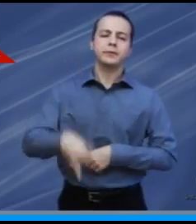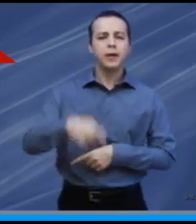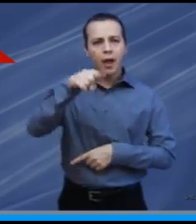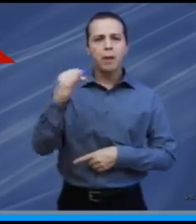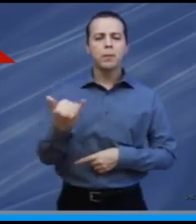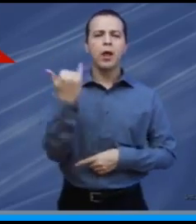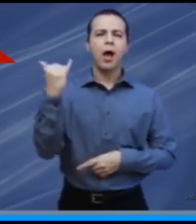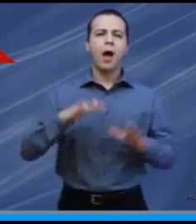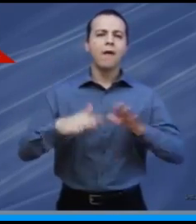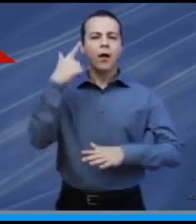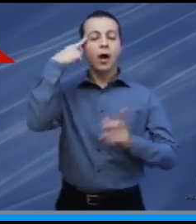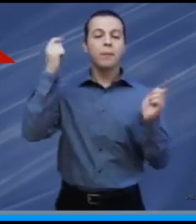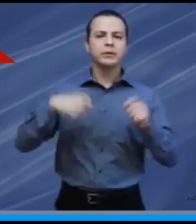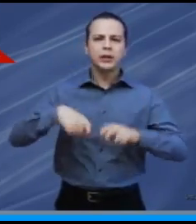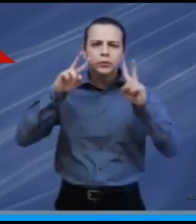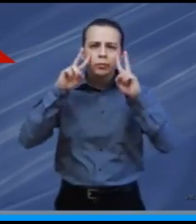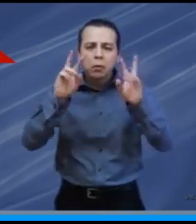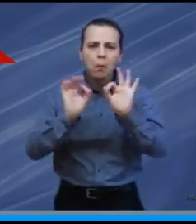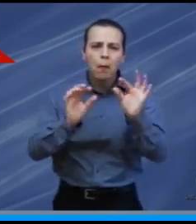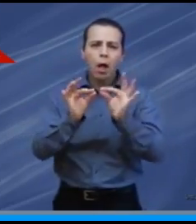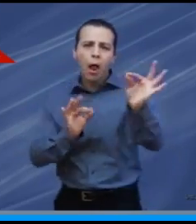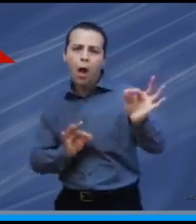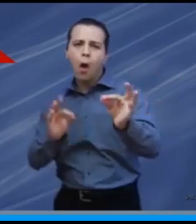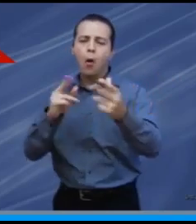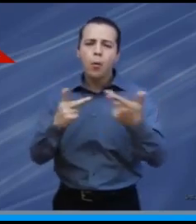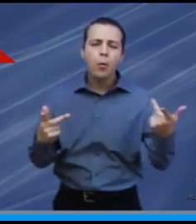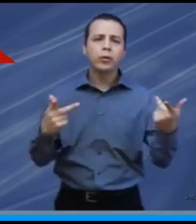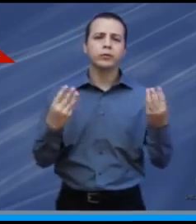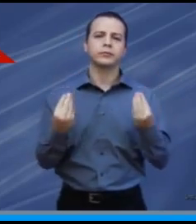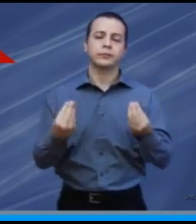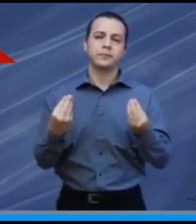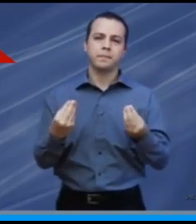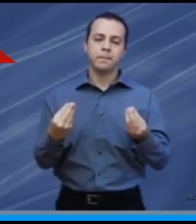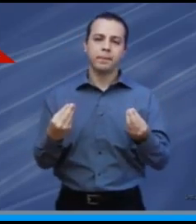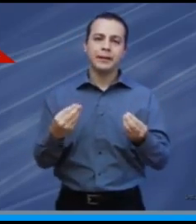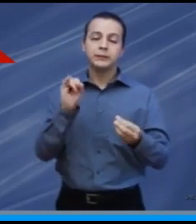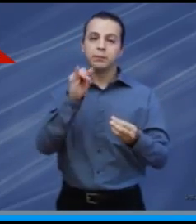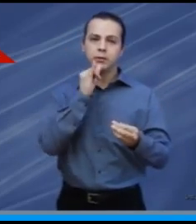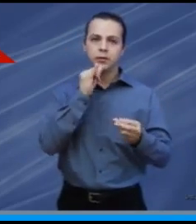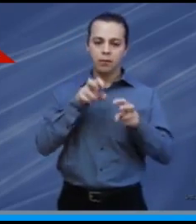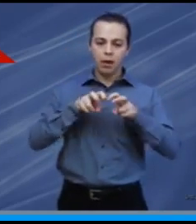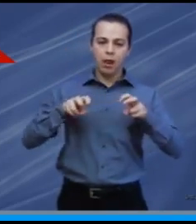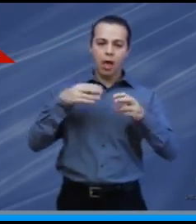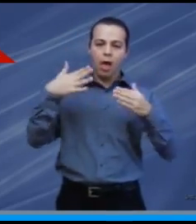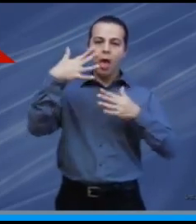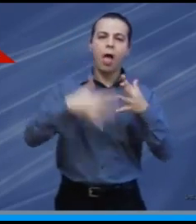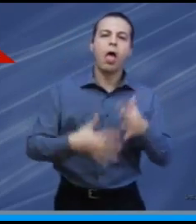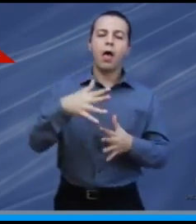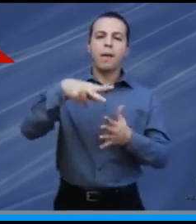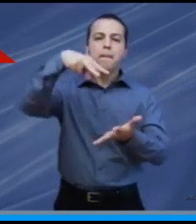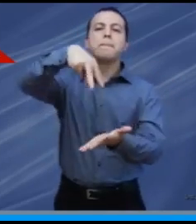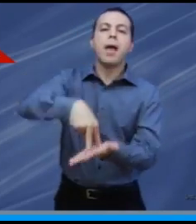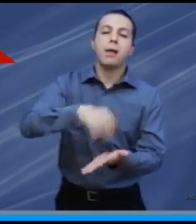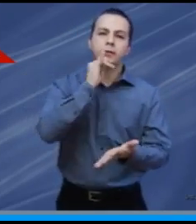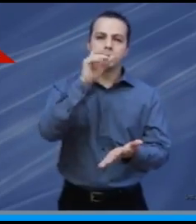em função dessa pessoa, muitas vezes, não ter nem capacidade de enxergar um show, porque como é que você vai ficar no meio de todas as pessoas em pé, se